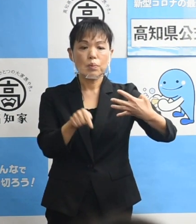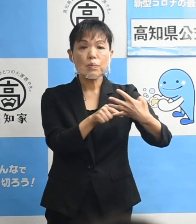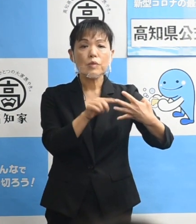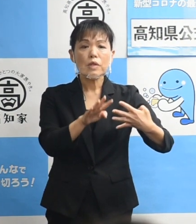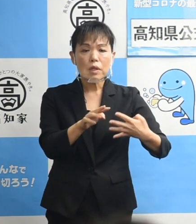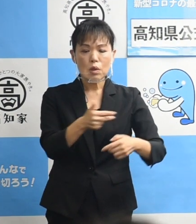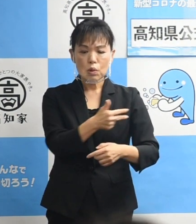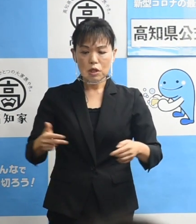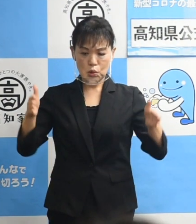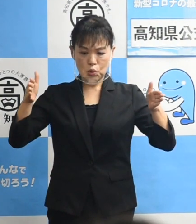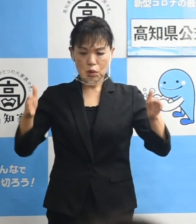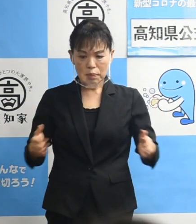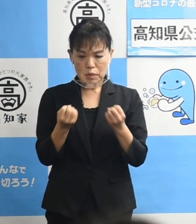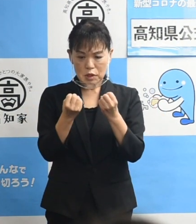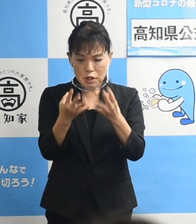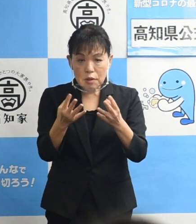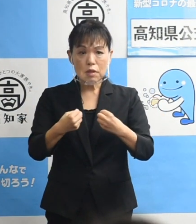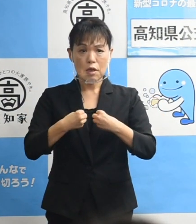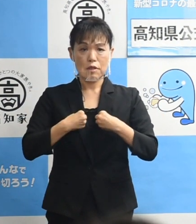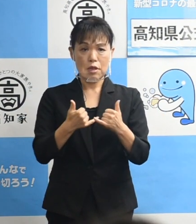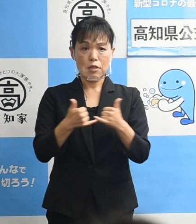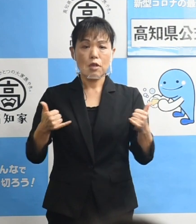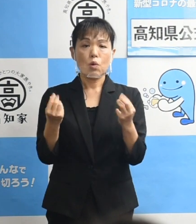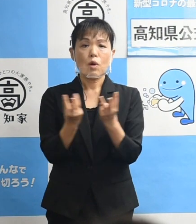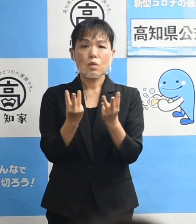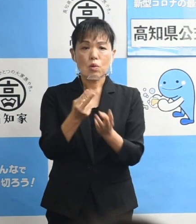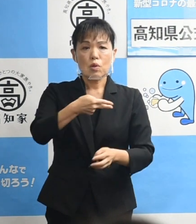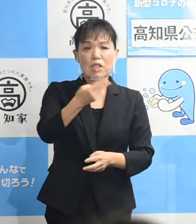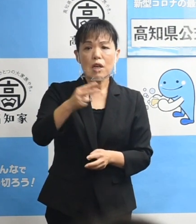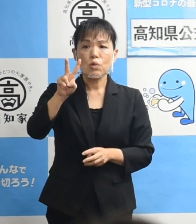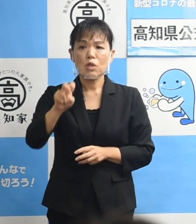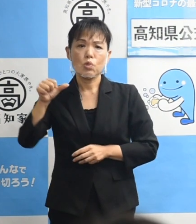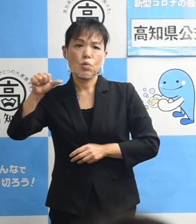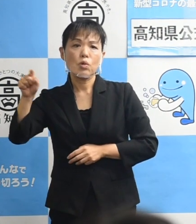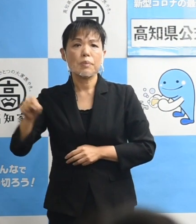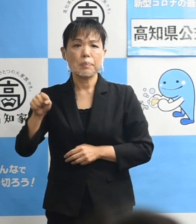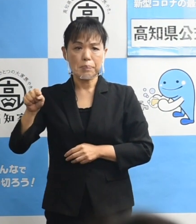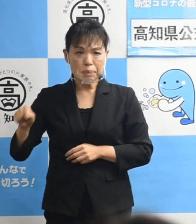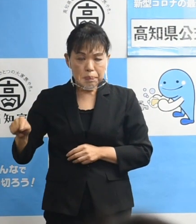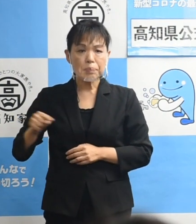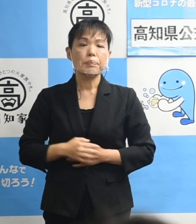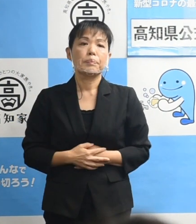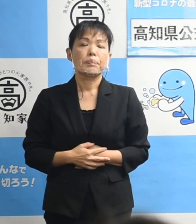近7日間の新規の感染者数、これは225人という数字になりまして、